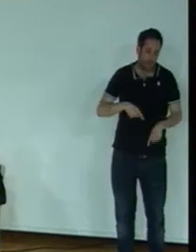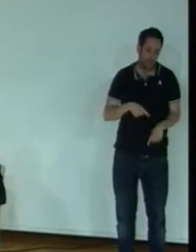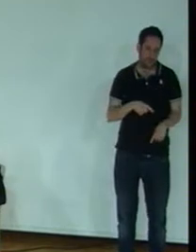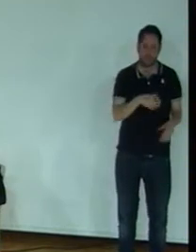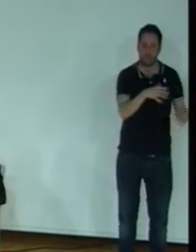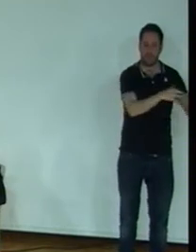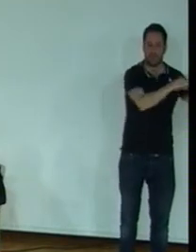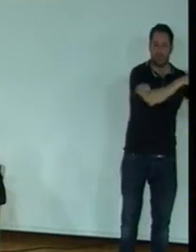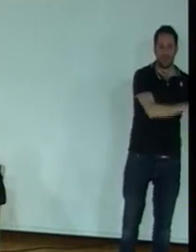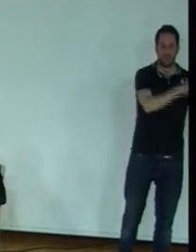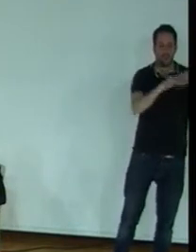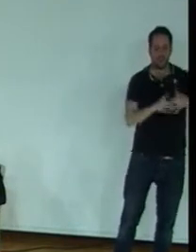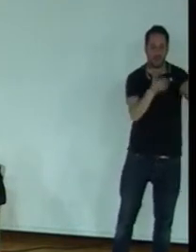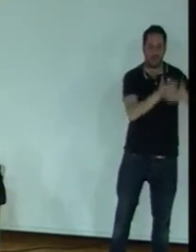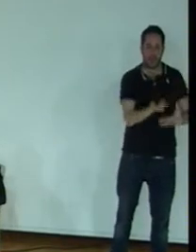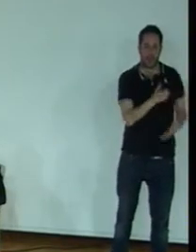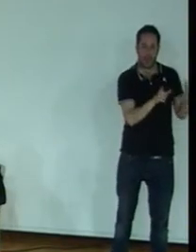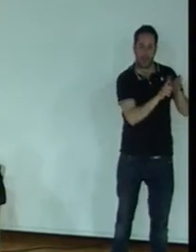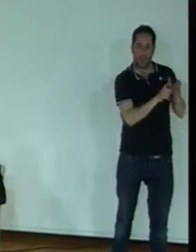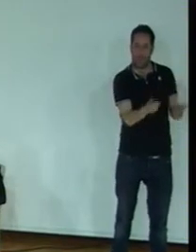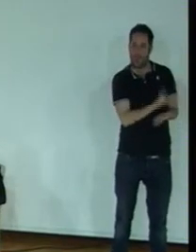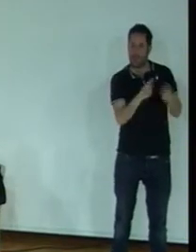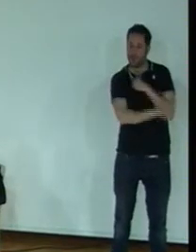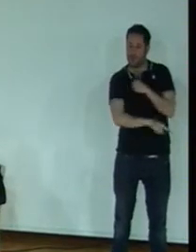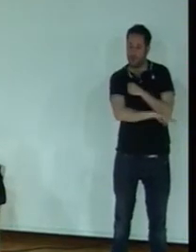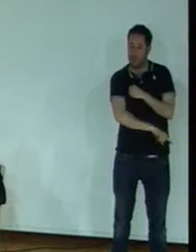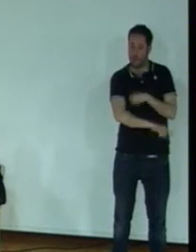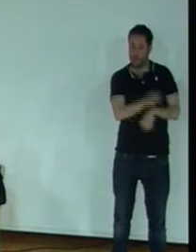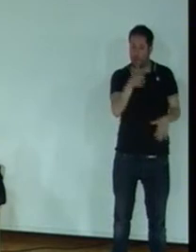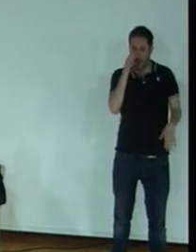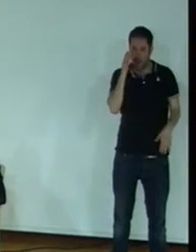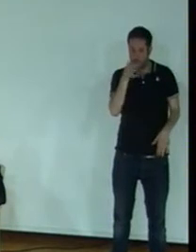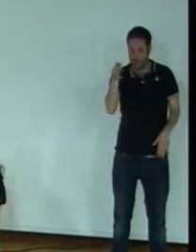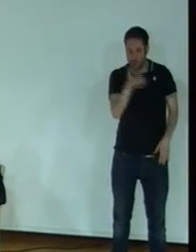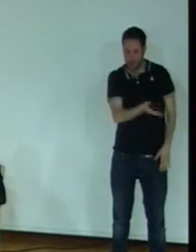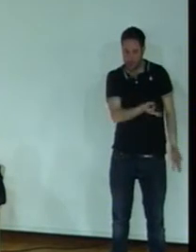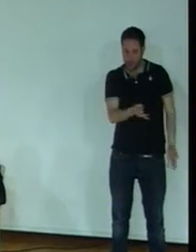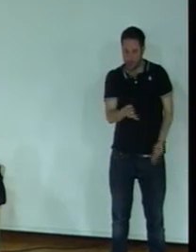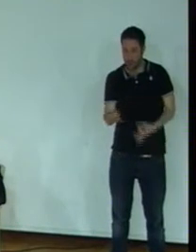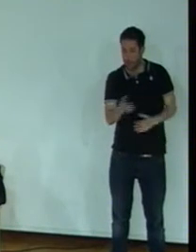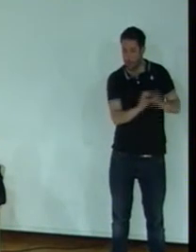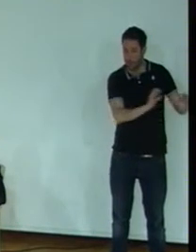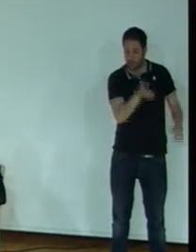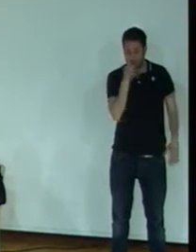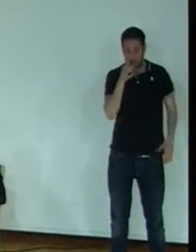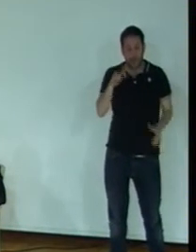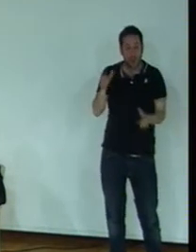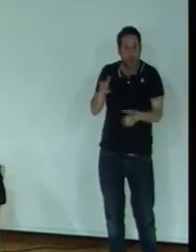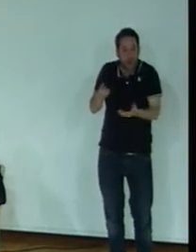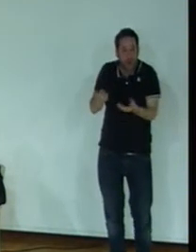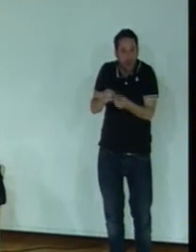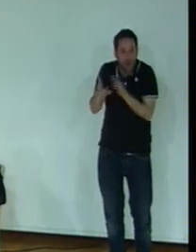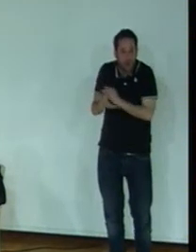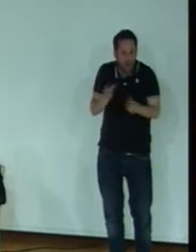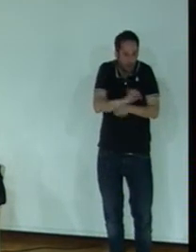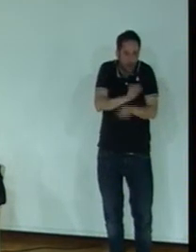à un dispositif prévu par la loi renseignement d'écoute systématique des communications et que les fournisseurs d'accès Internet, les opérateurs,